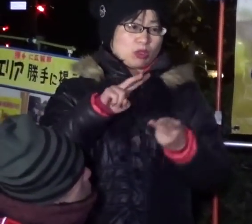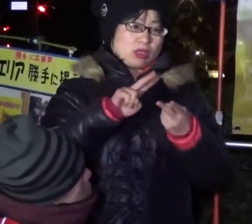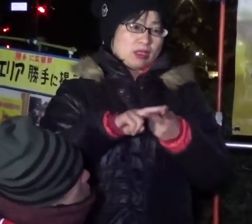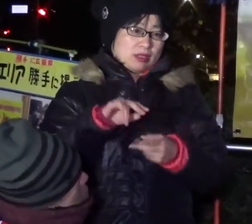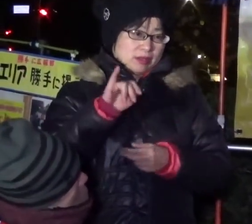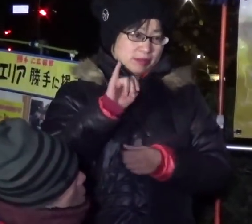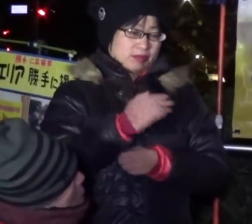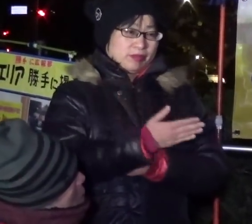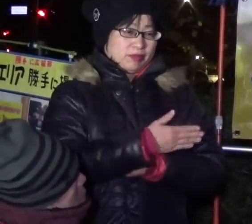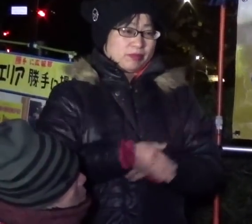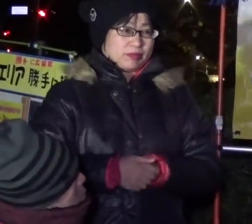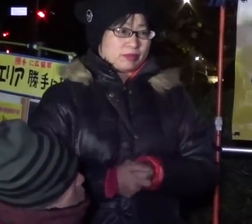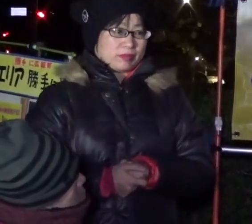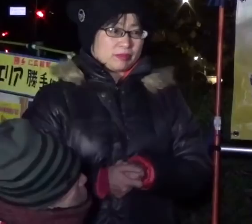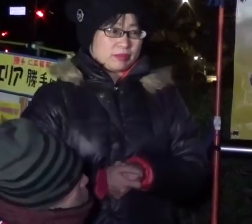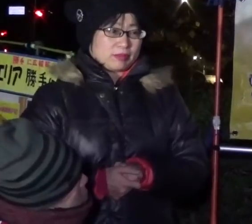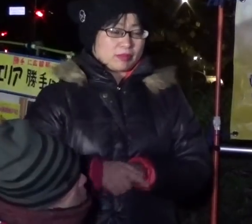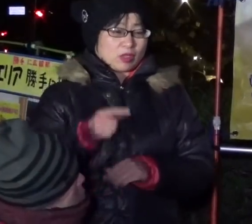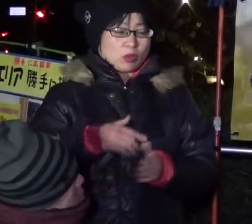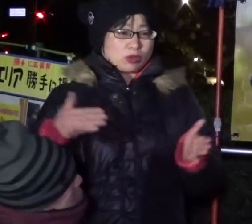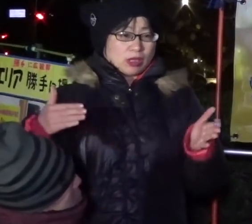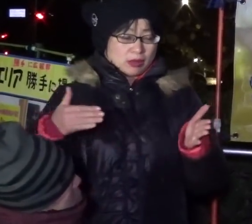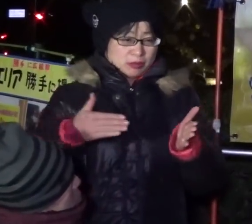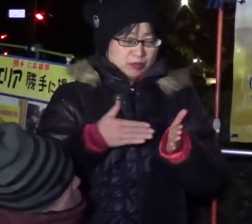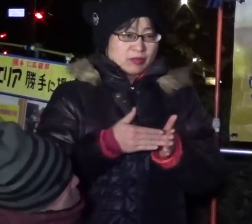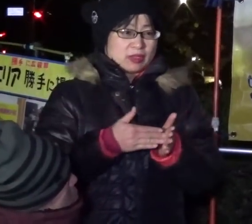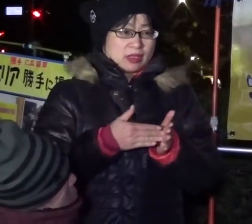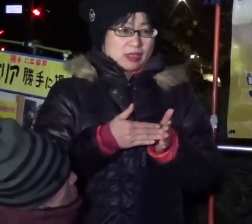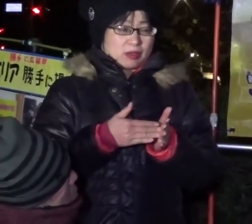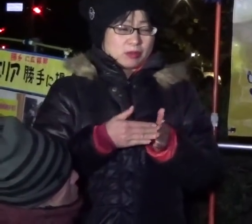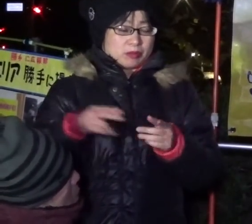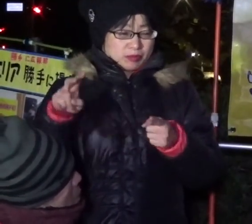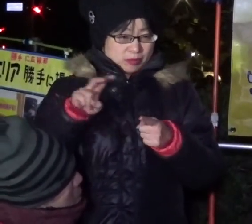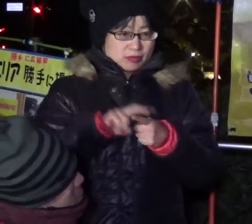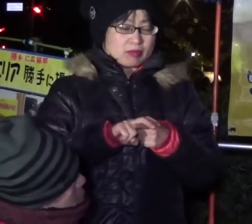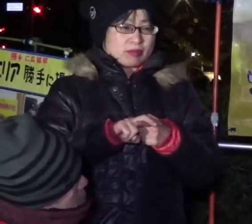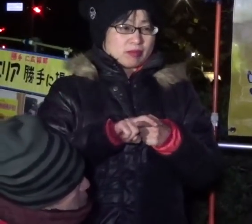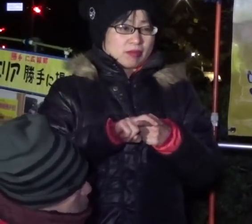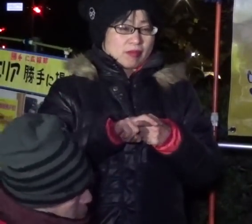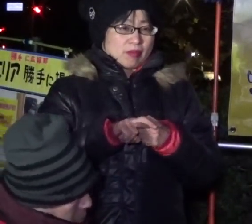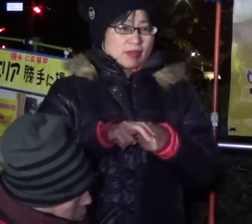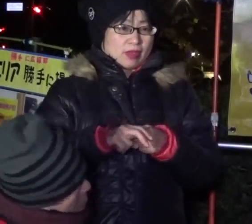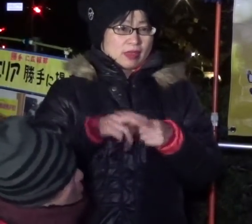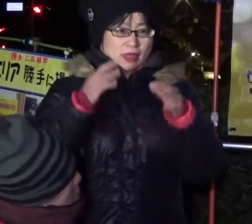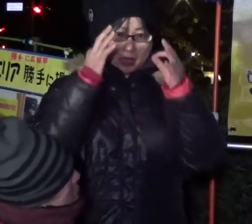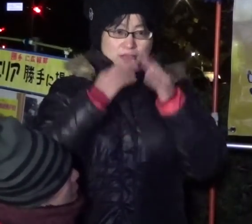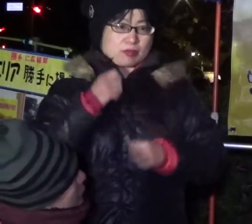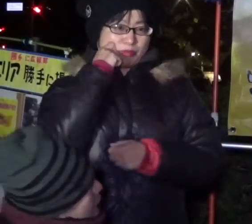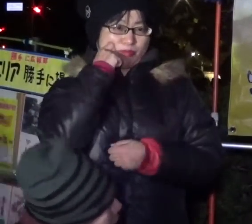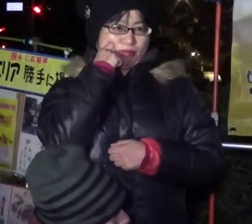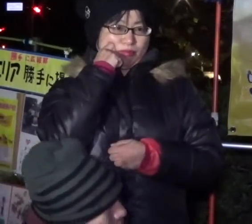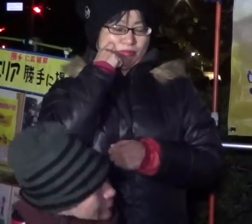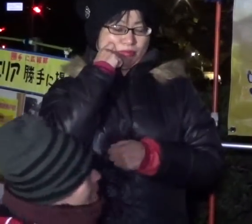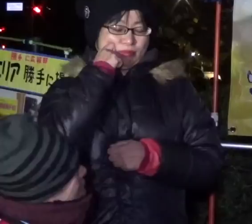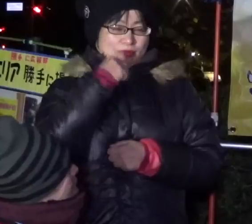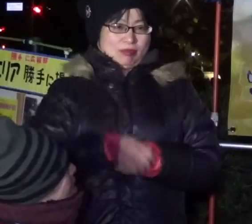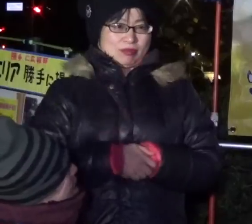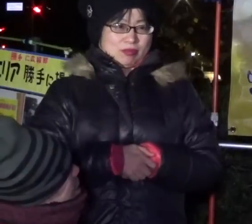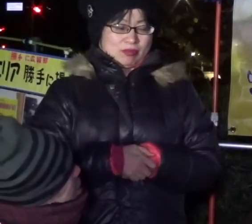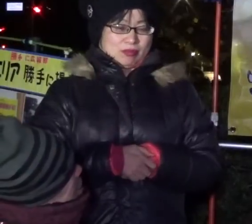希望のエリアのラストは行かないわけにはいかないと思って来ました。泣きません。